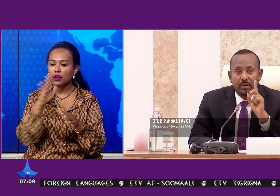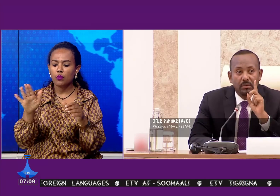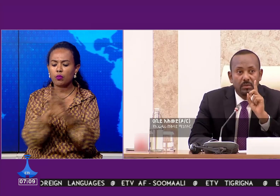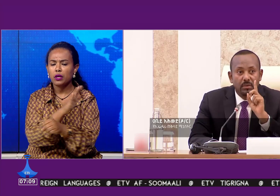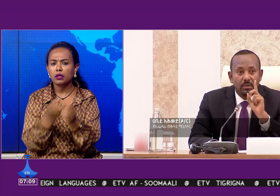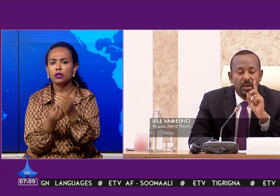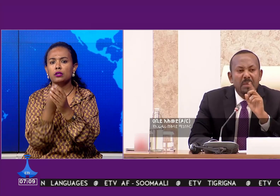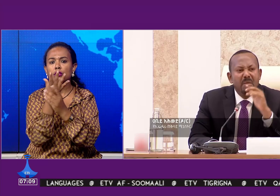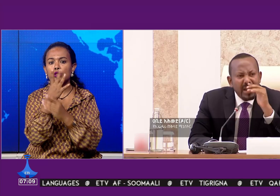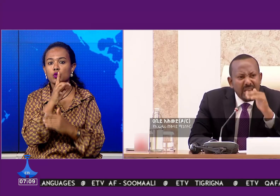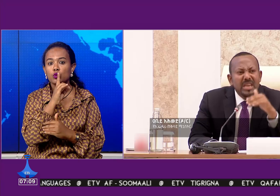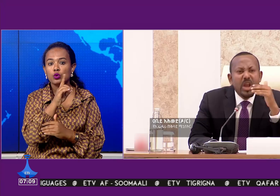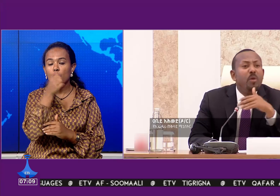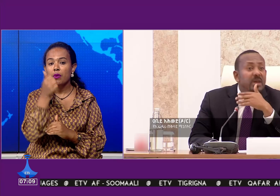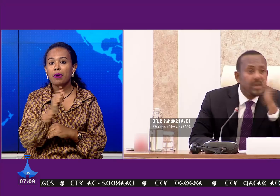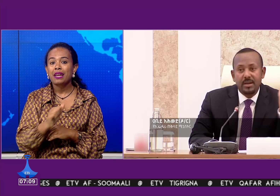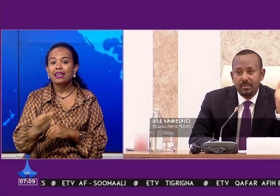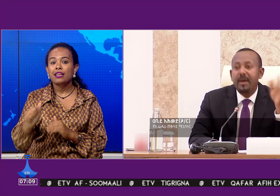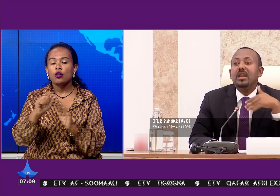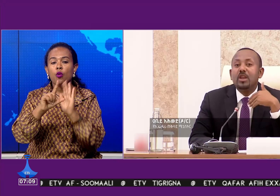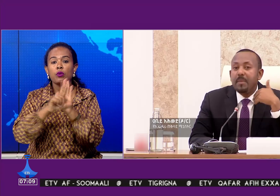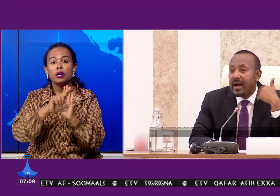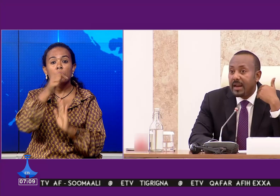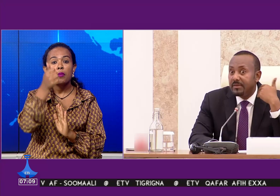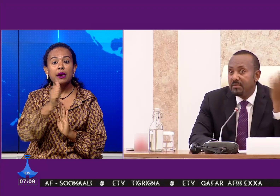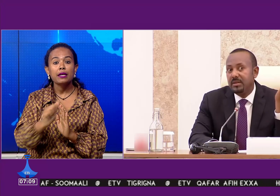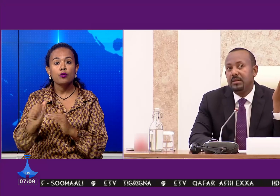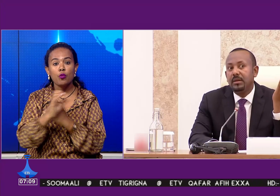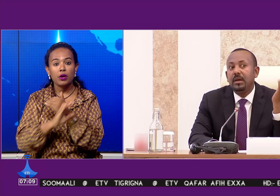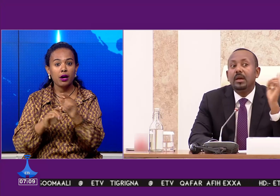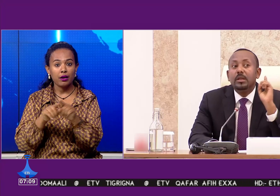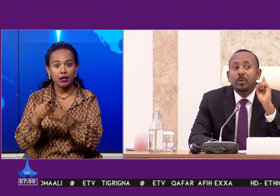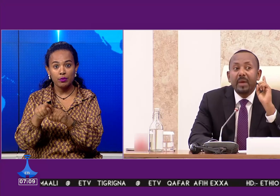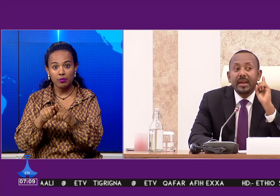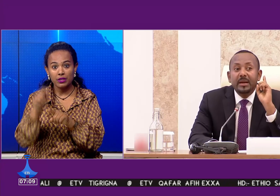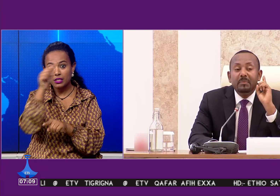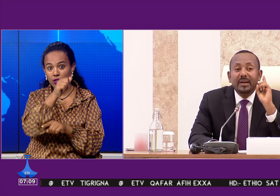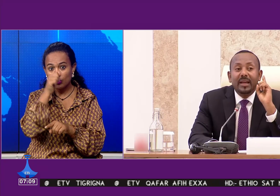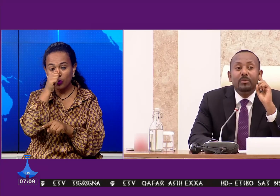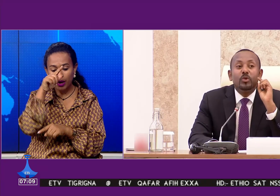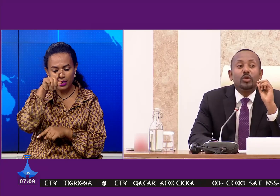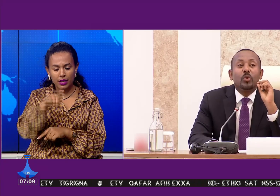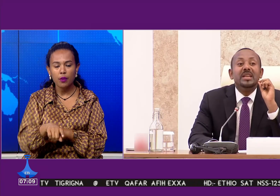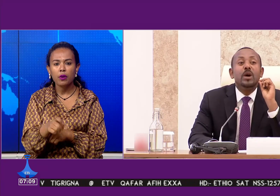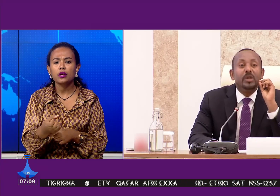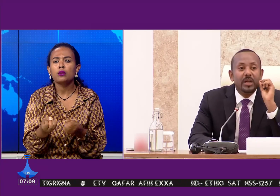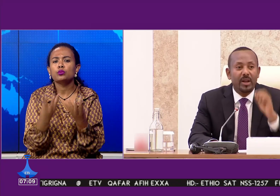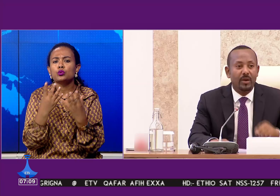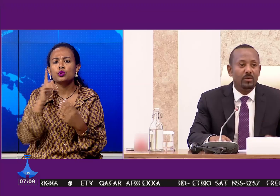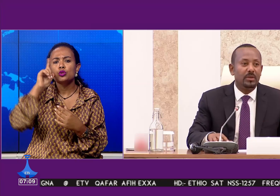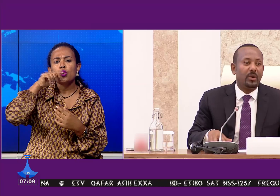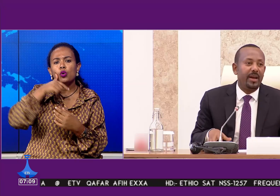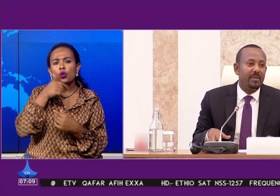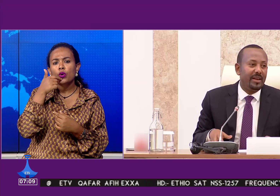ነው። በማንኛውም ህግ በማንኛውም የአገር ልምምድ ኢትዮጵያ ይገባታል። ብዙዎች እኮ ነውር ነው